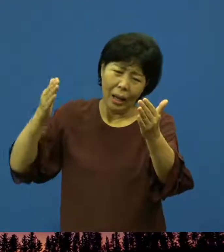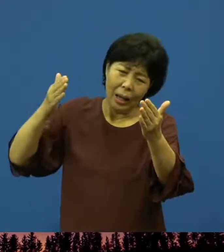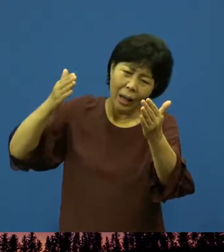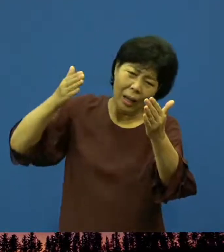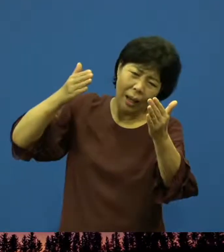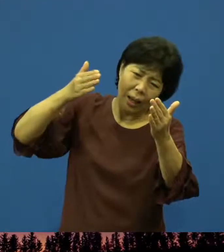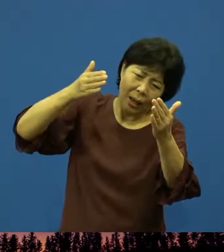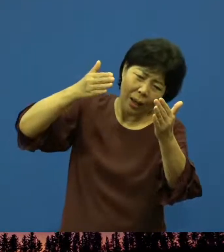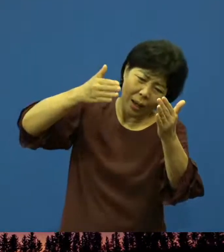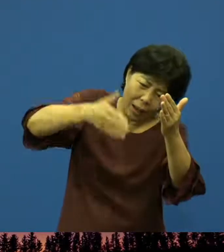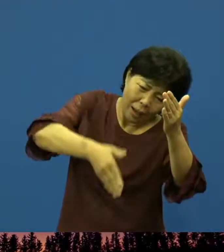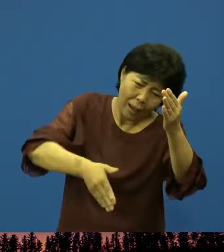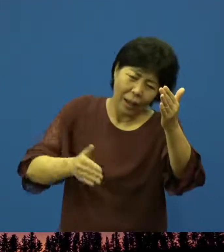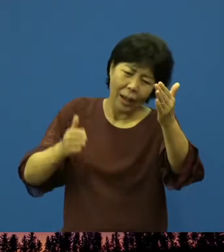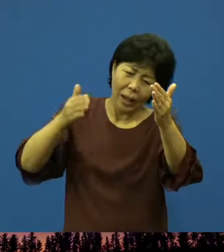도달하기 어려운 세계를 가르쳐 주었어요.